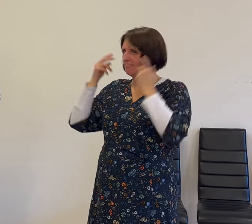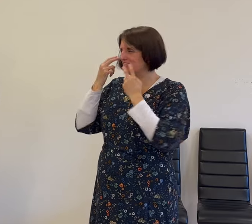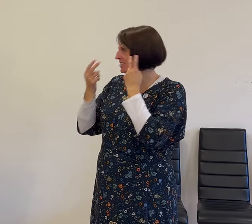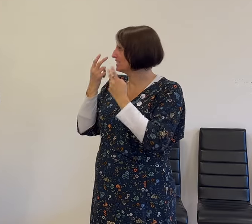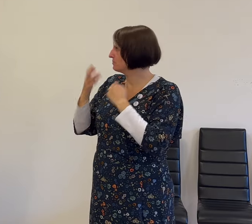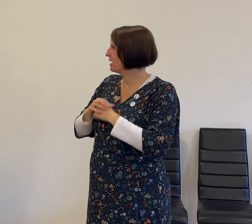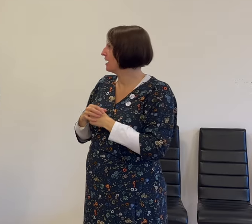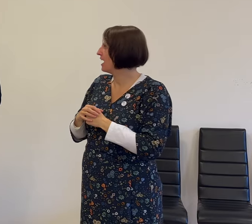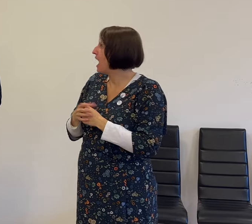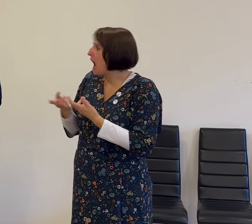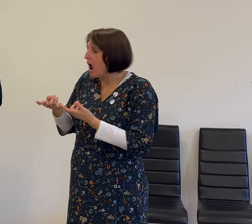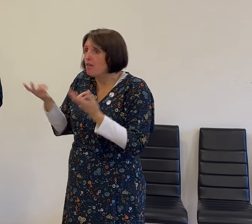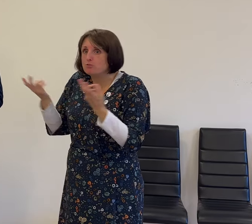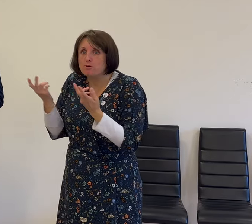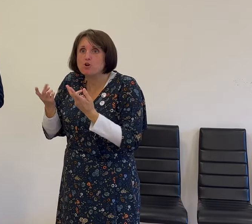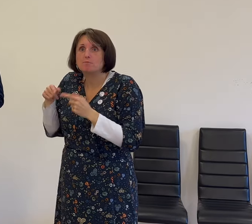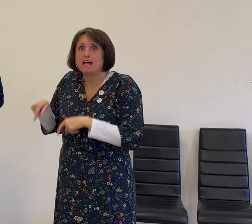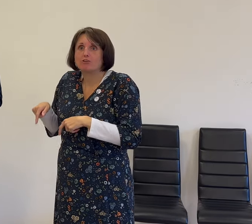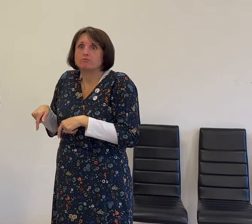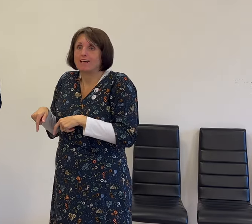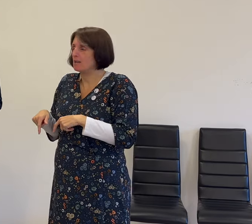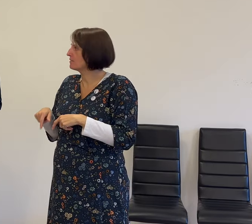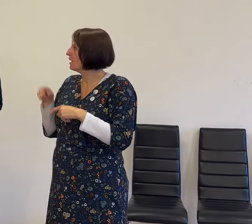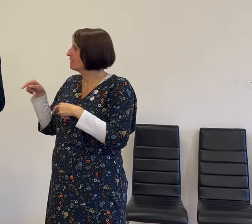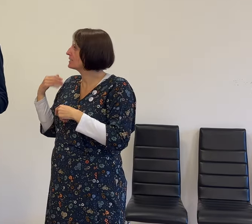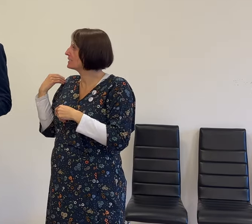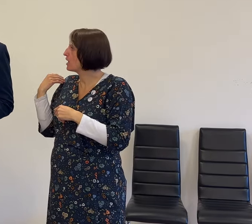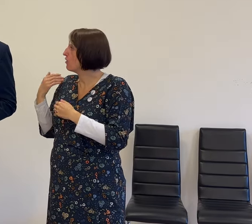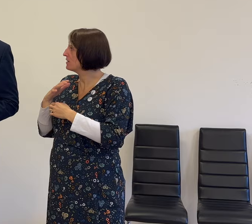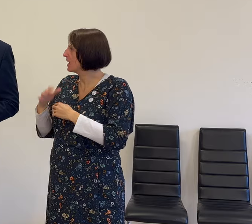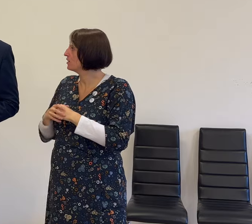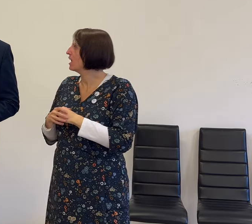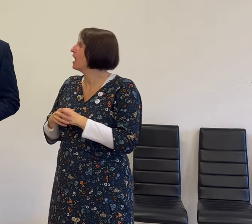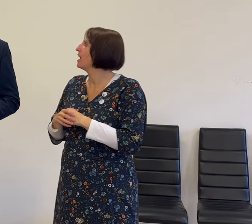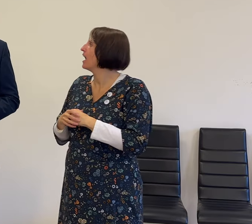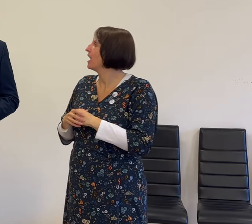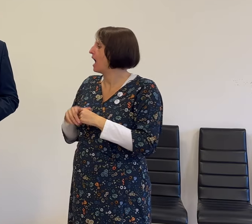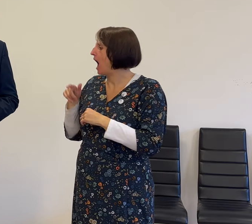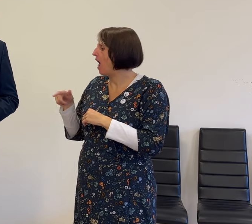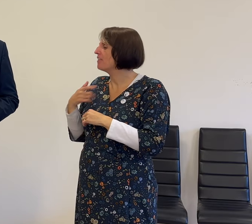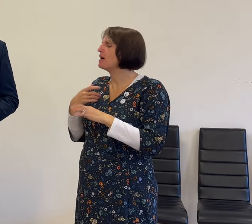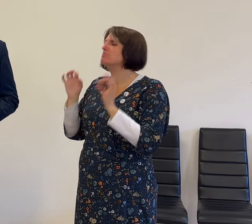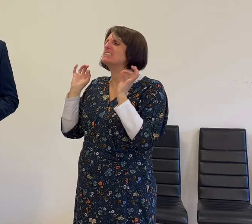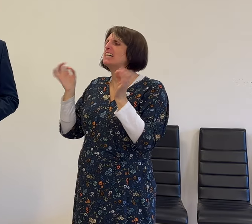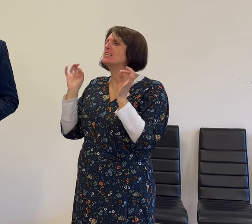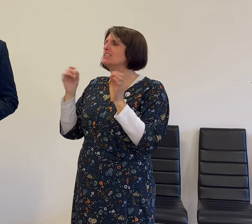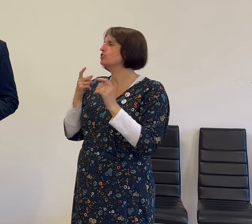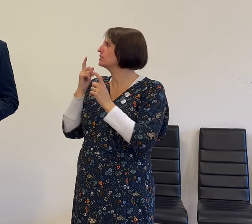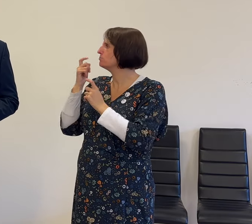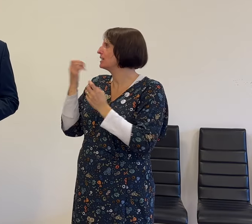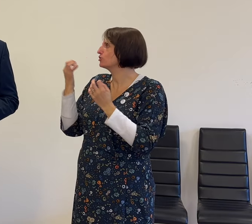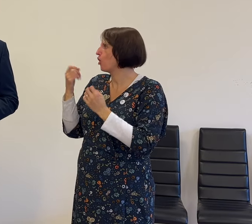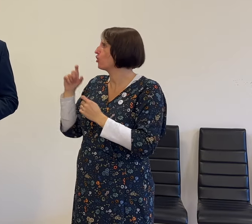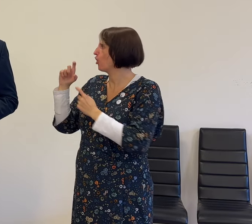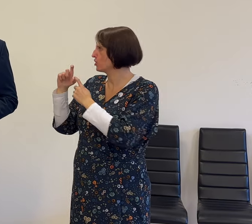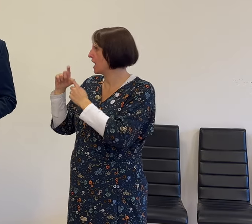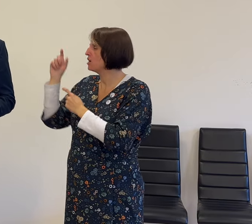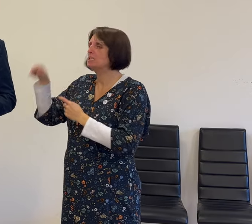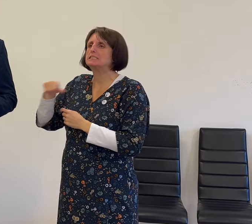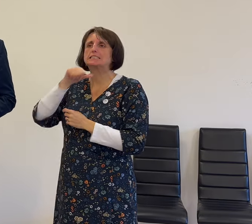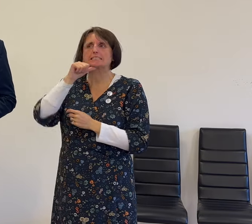jak to fungovalo v tom starověku. A Goliáš je tady zázračná zbraň. Nikdo nemá